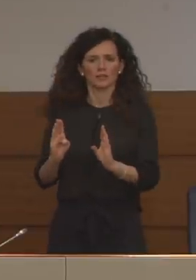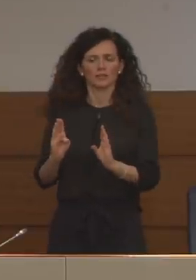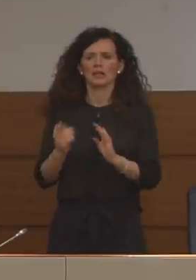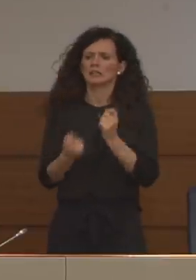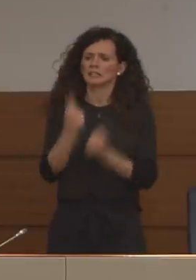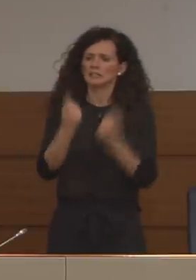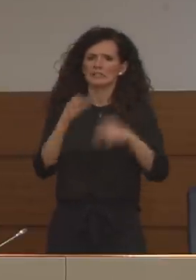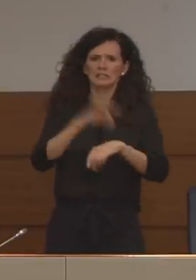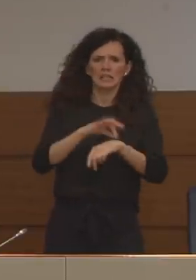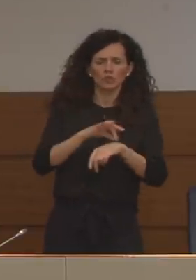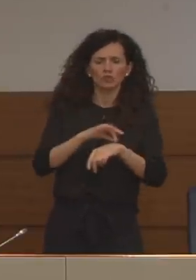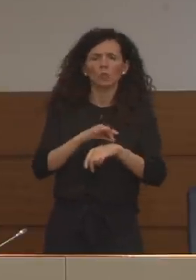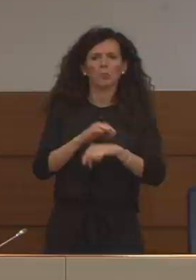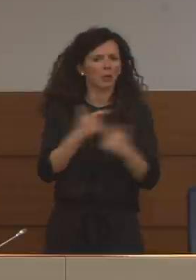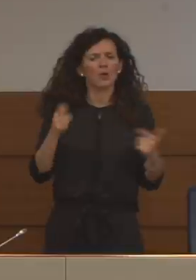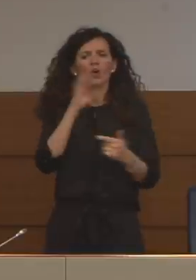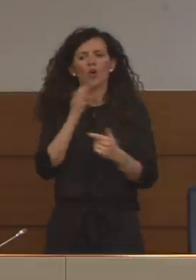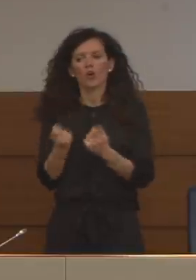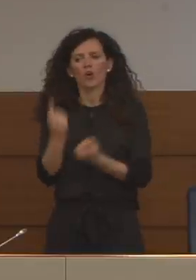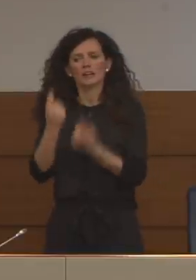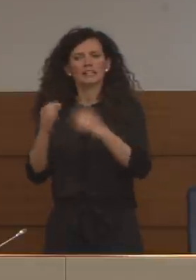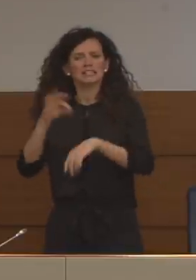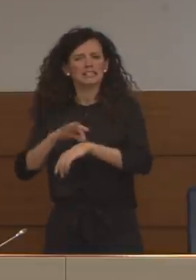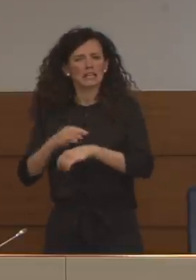sintomi che con sintomi lievi